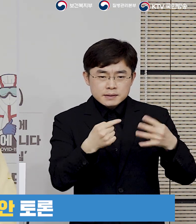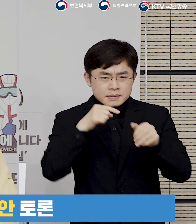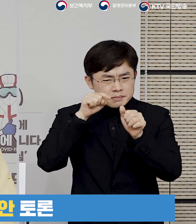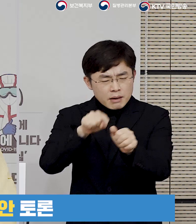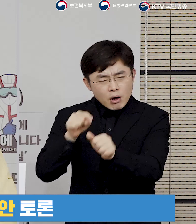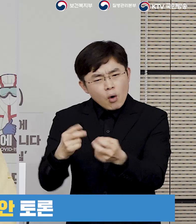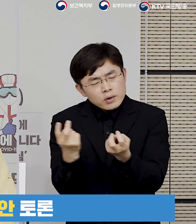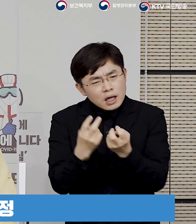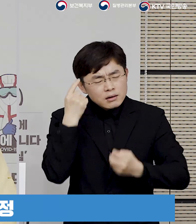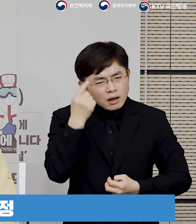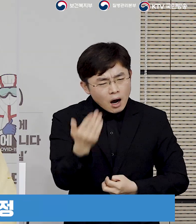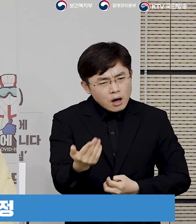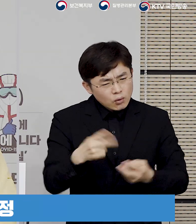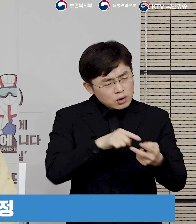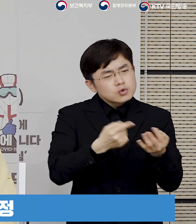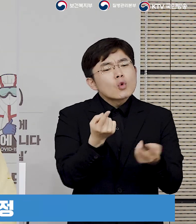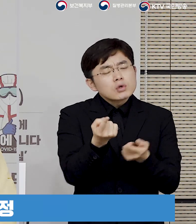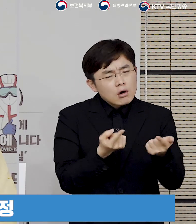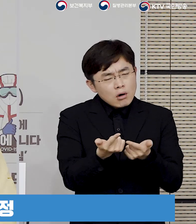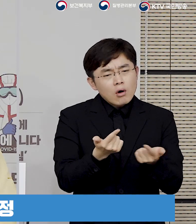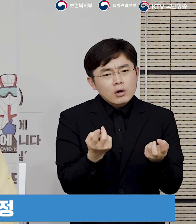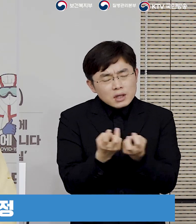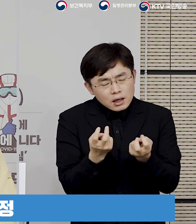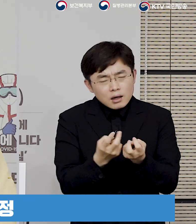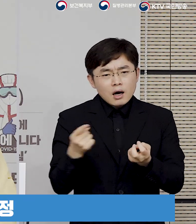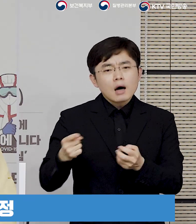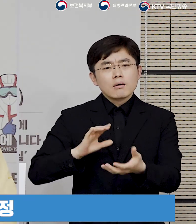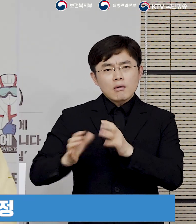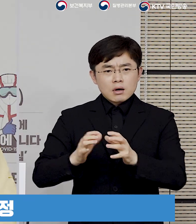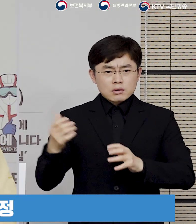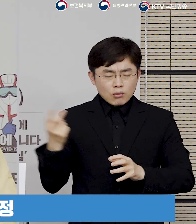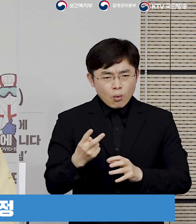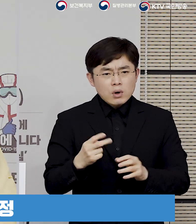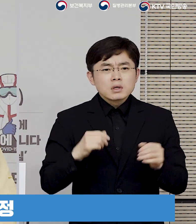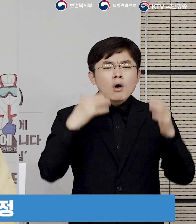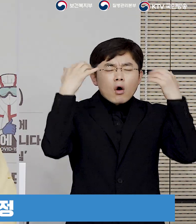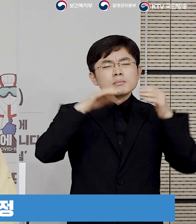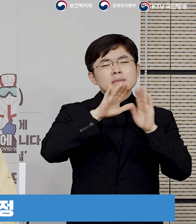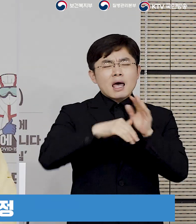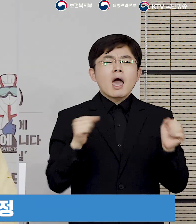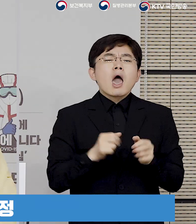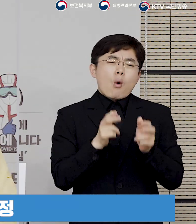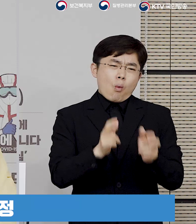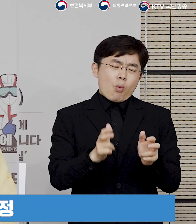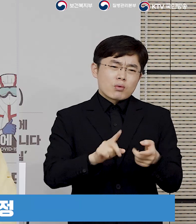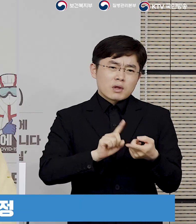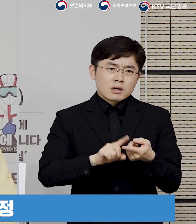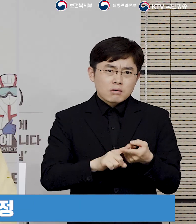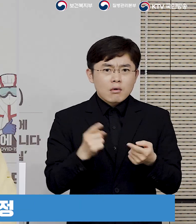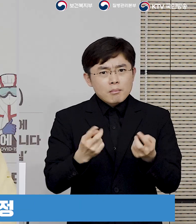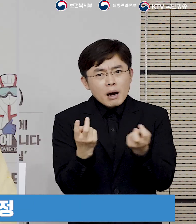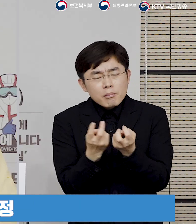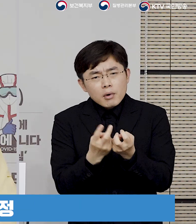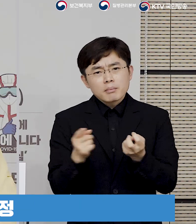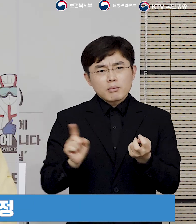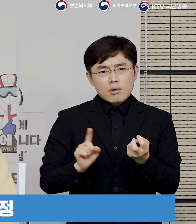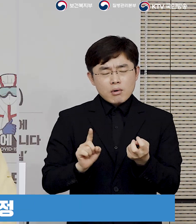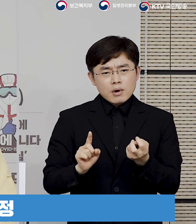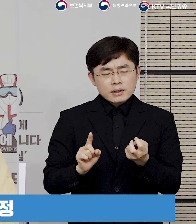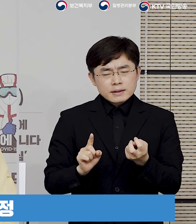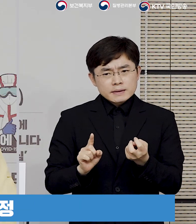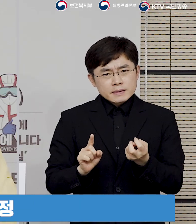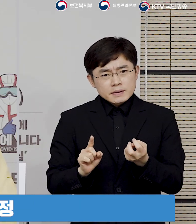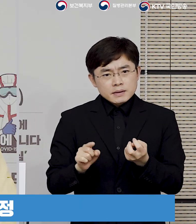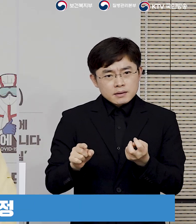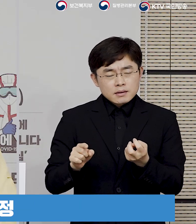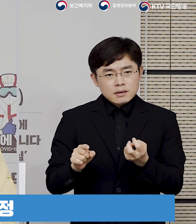할 예정이고, 또 하나 이제 하절기 에어컨과 관련돼 있어서 지침들에 대해서 내용들이 상이한 수준들이 꽤 많아서 각